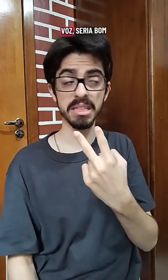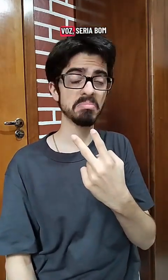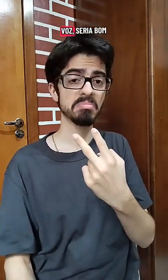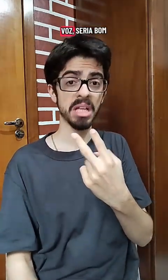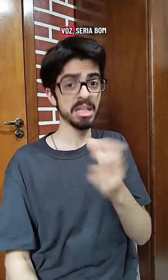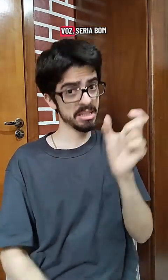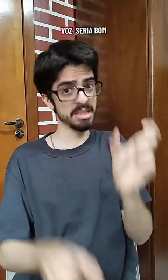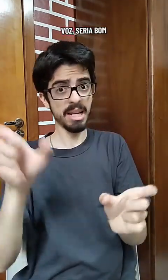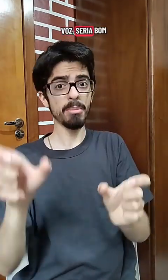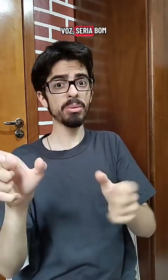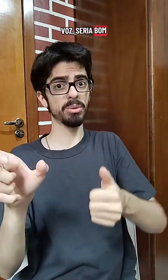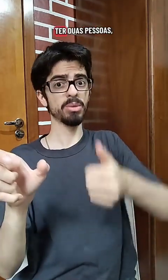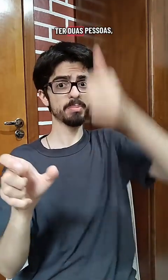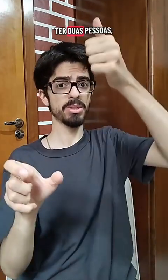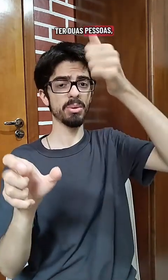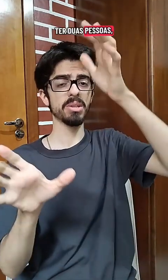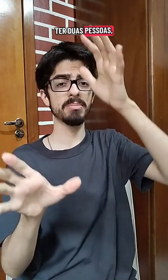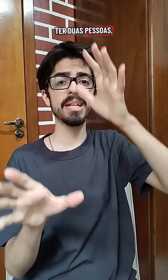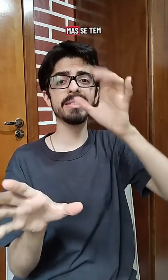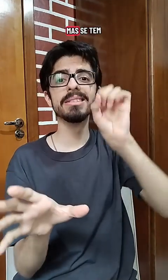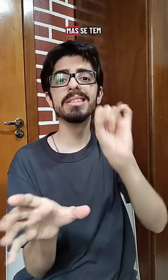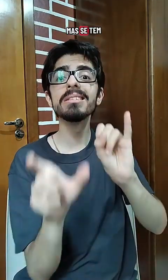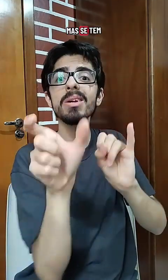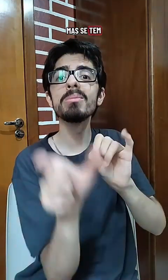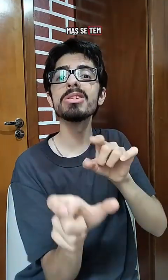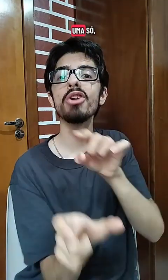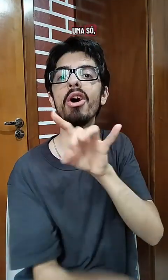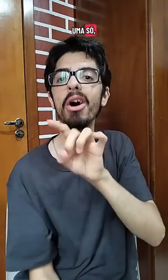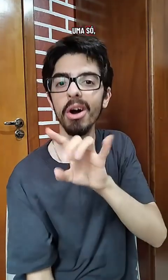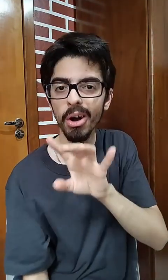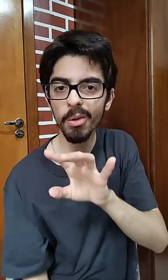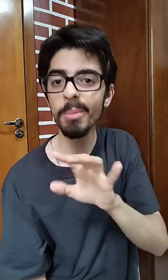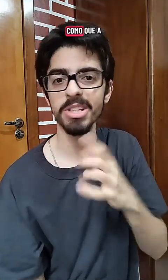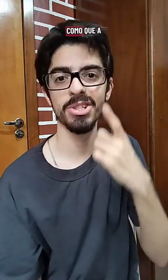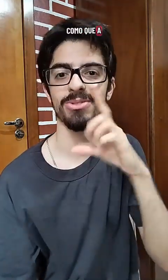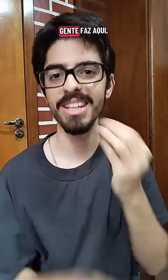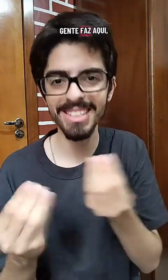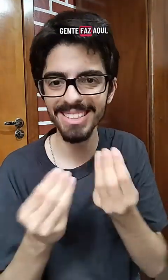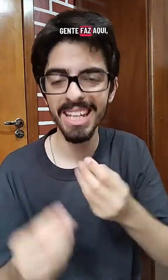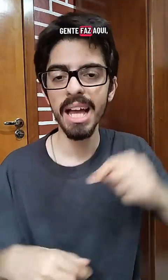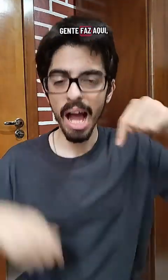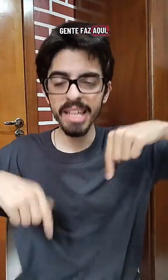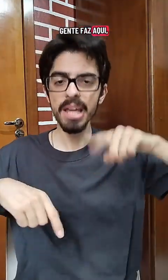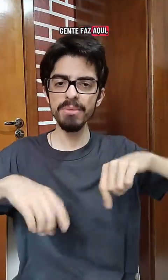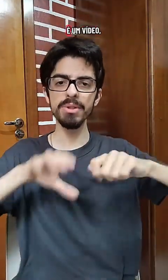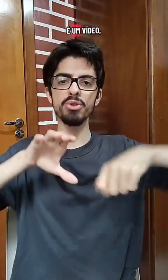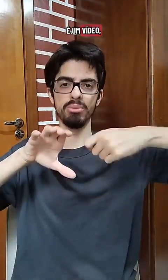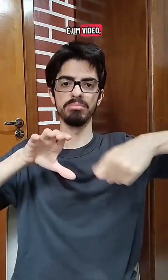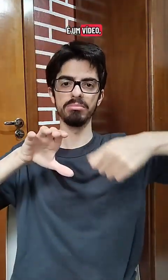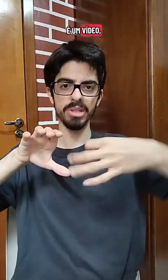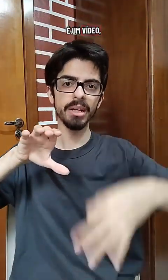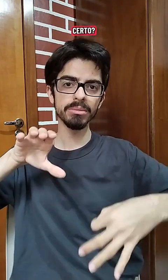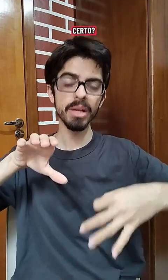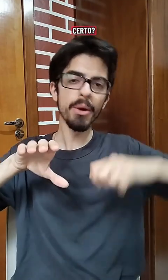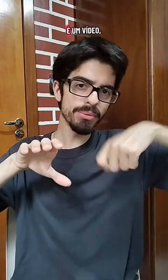voz. Seria bom ter duas pessoas, mas se tem uma só, como que a gente faz? Aqui é um vídeo, certo? É um